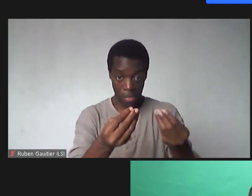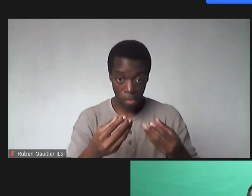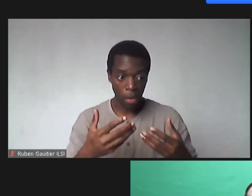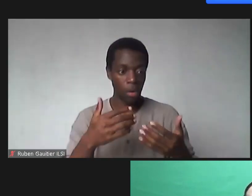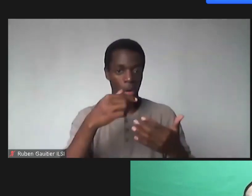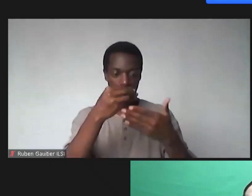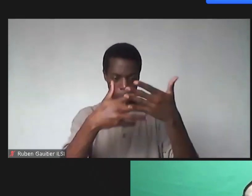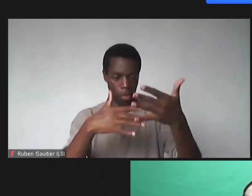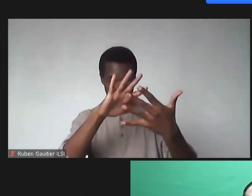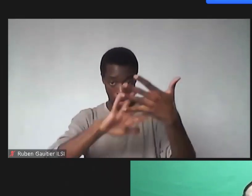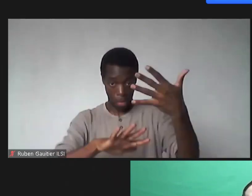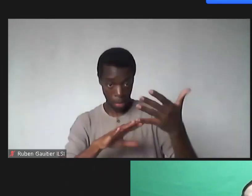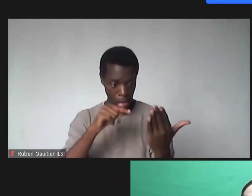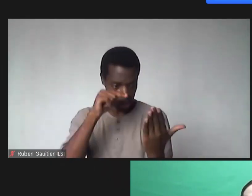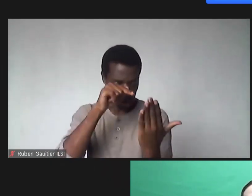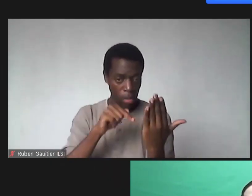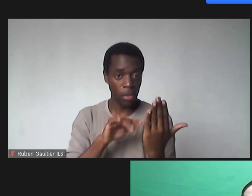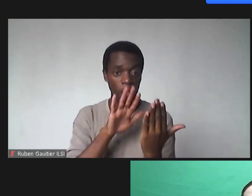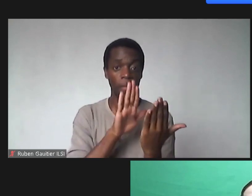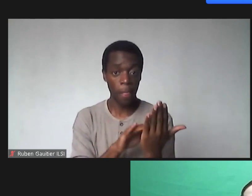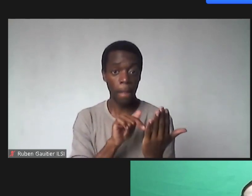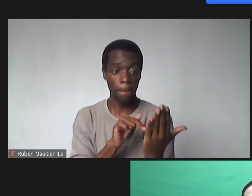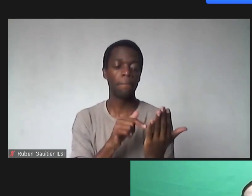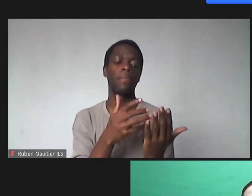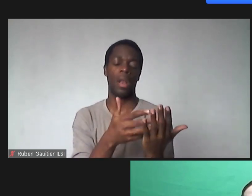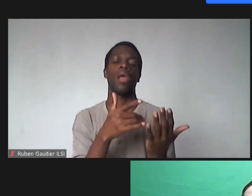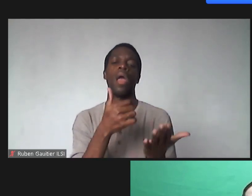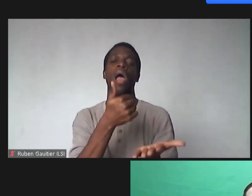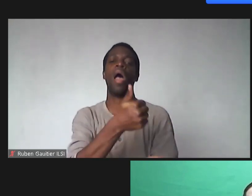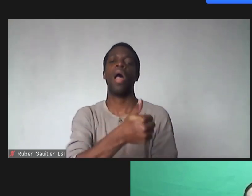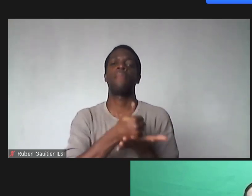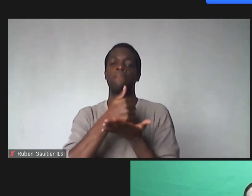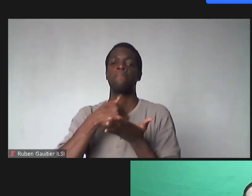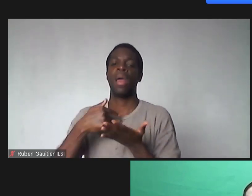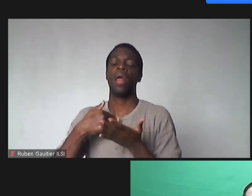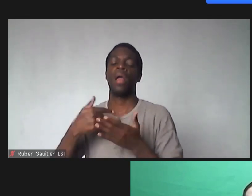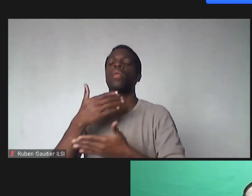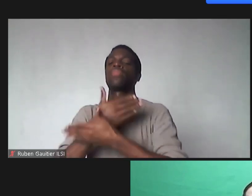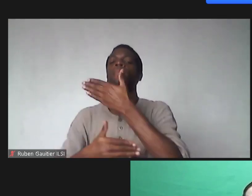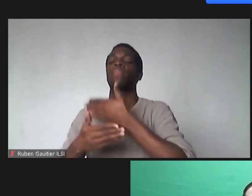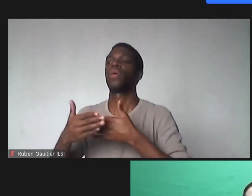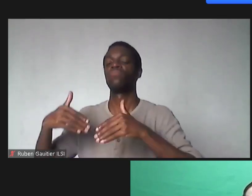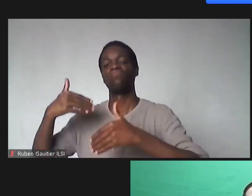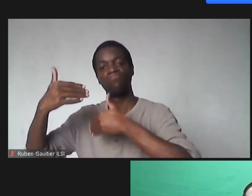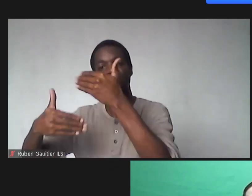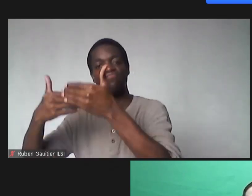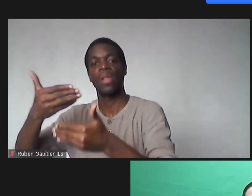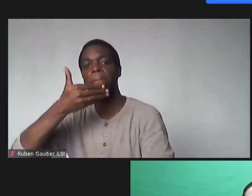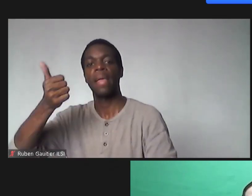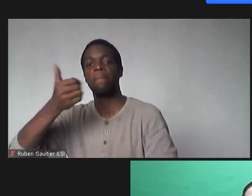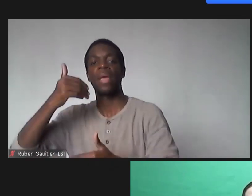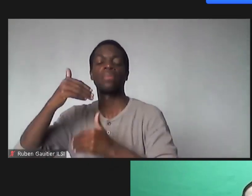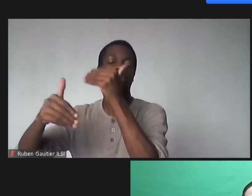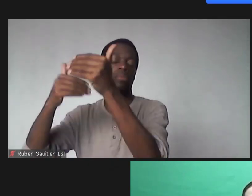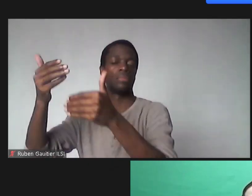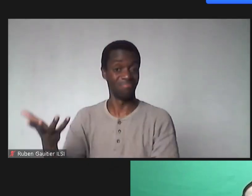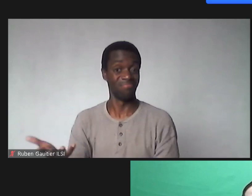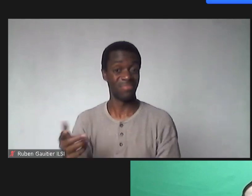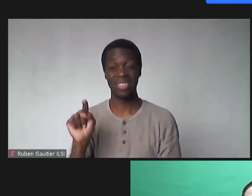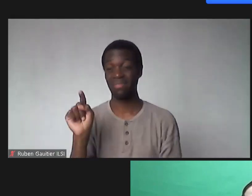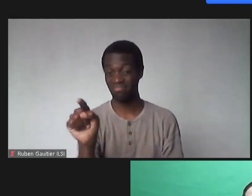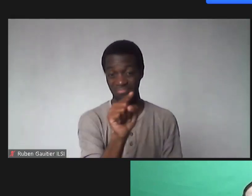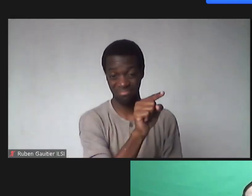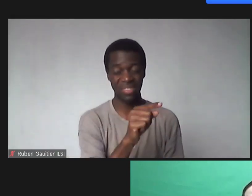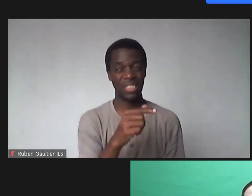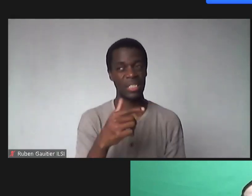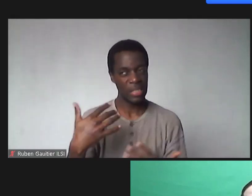desagregados por población con discapacidad, población sin discapacidad. Así que podemos hacer un esfuerzo de